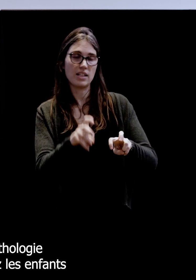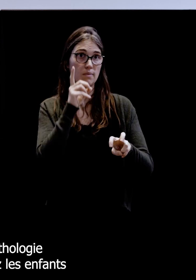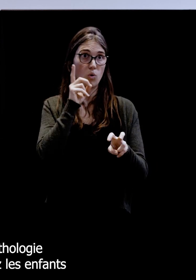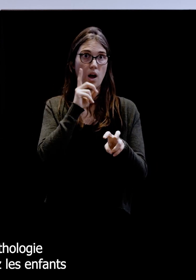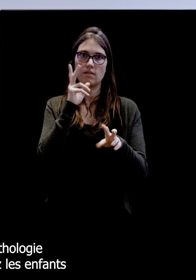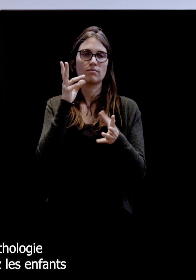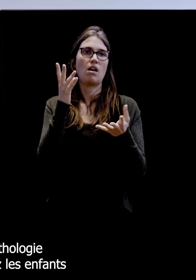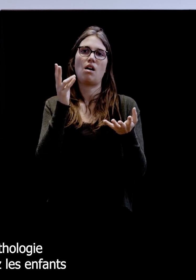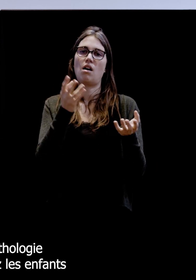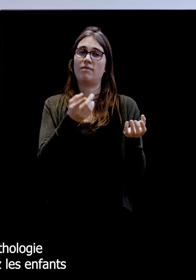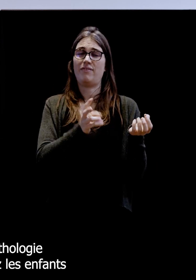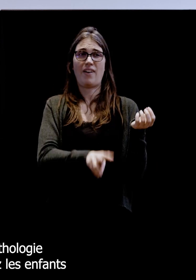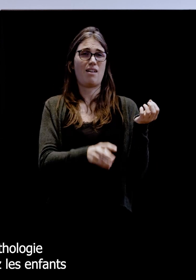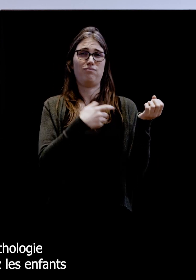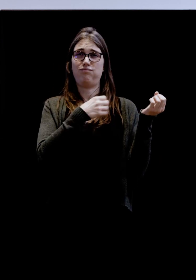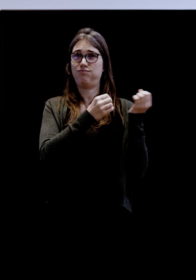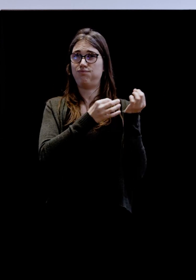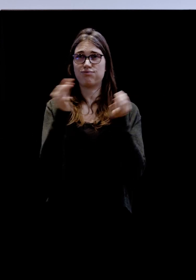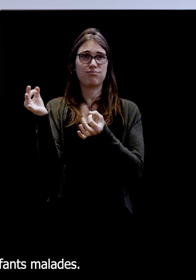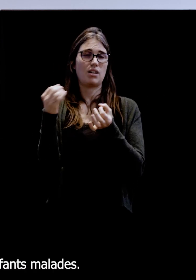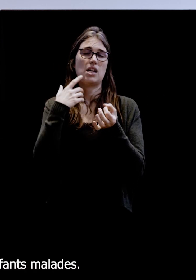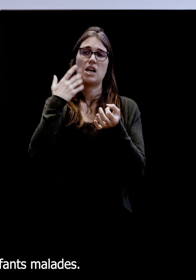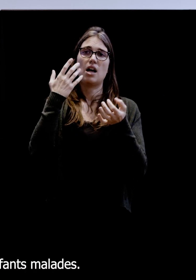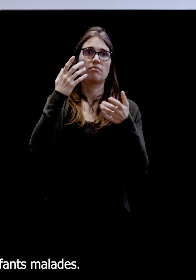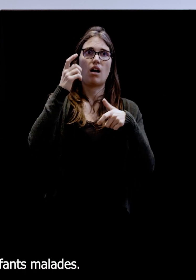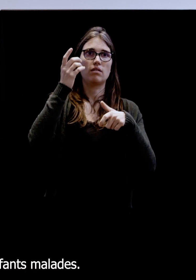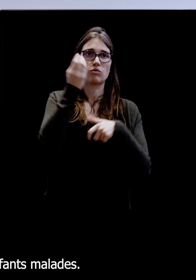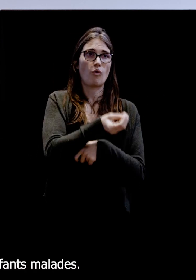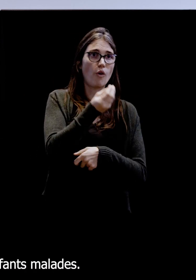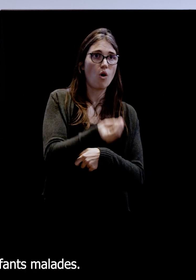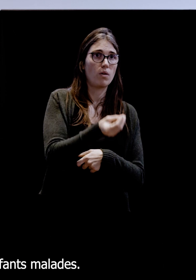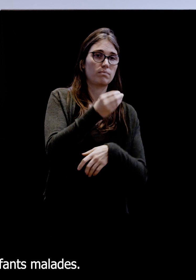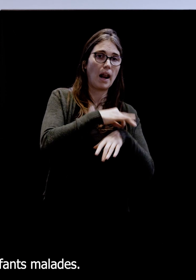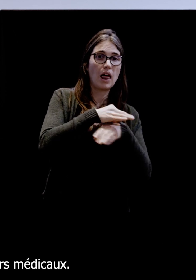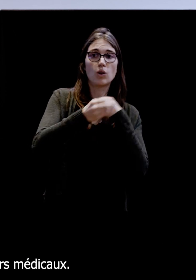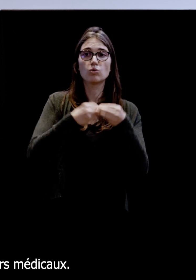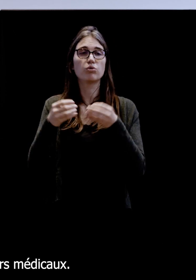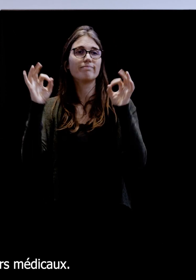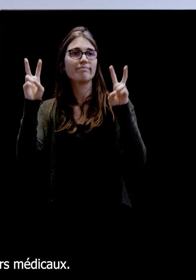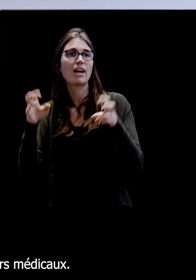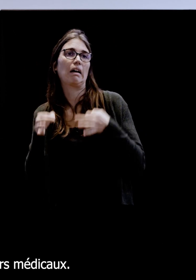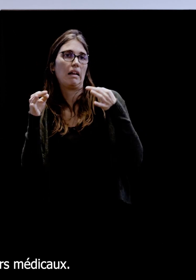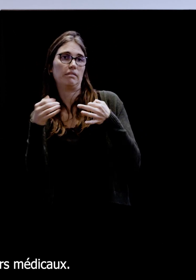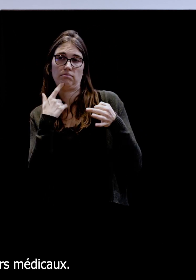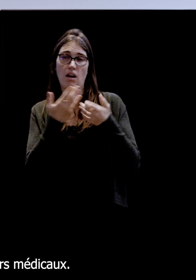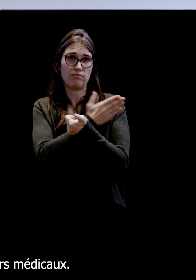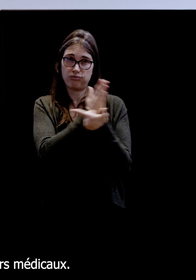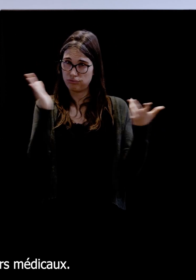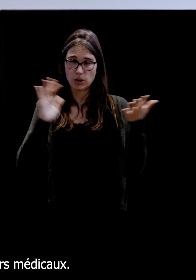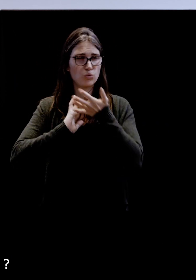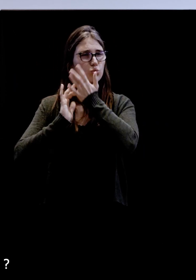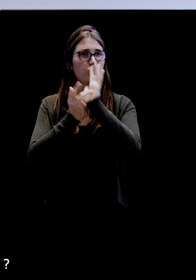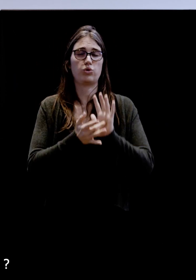qui est ultra fréquente chez les enfants ordinaires comme chez les enfants malades. Donc voilà, les 4 facteurs.